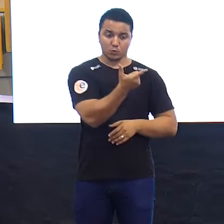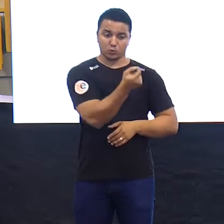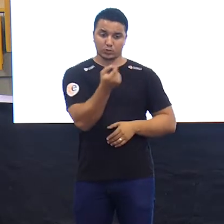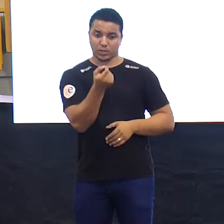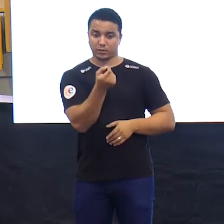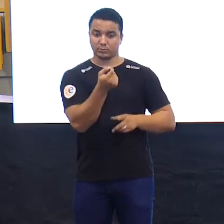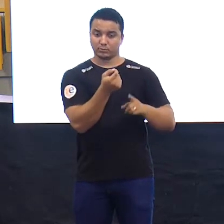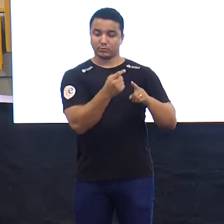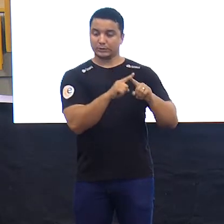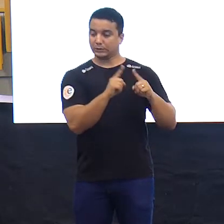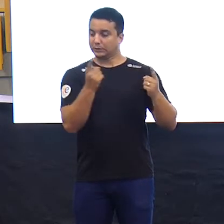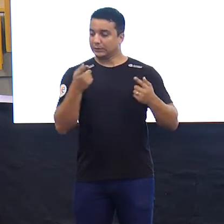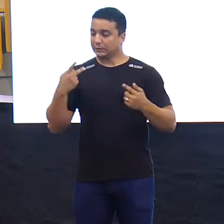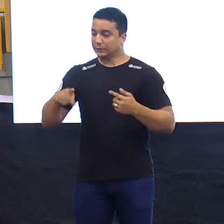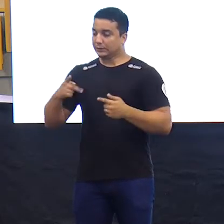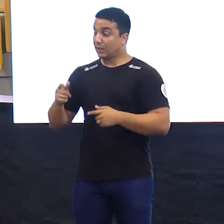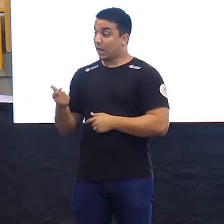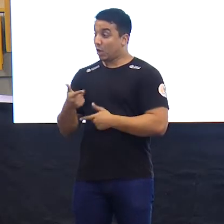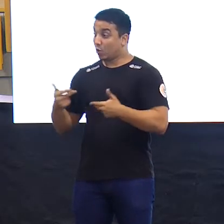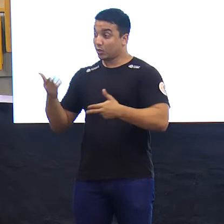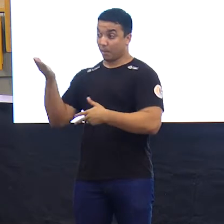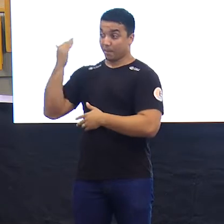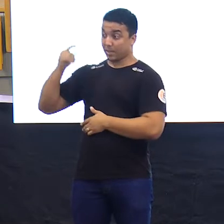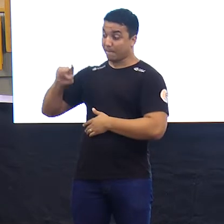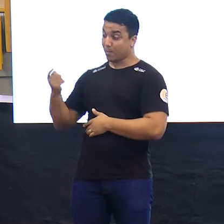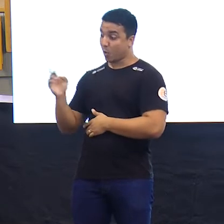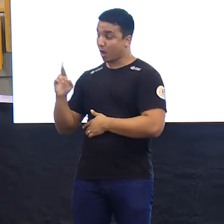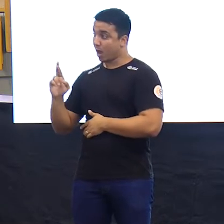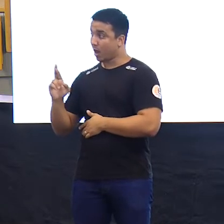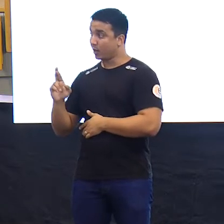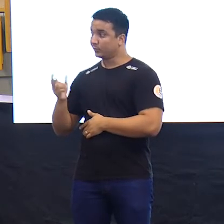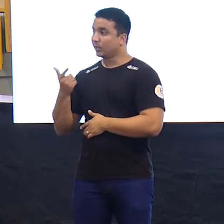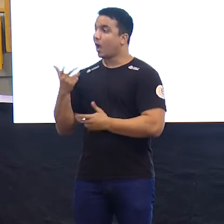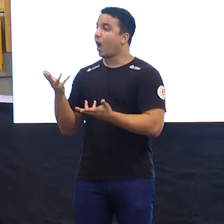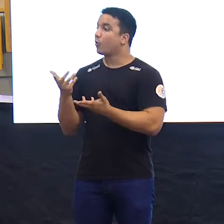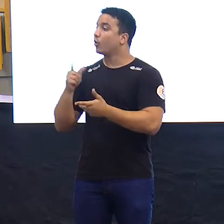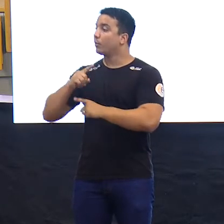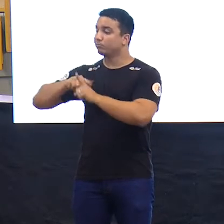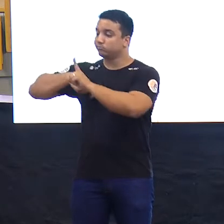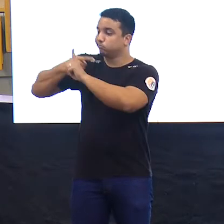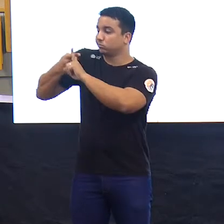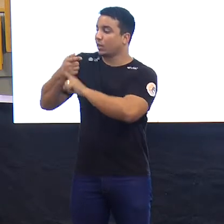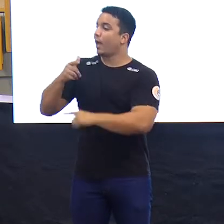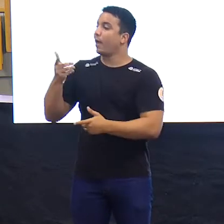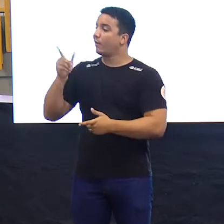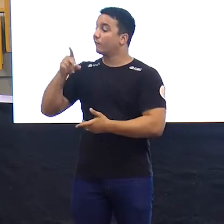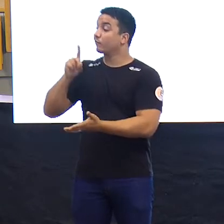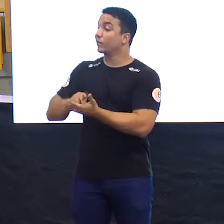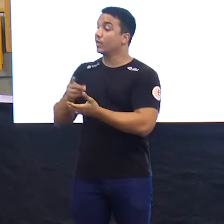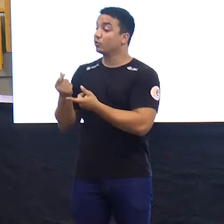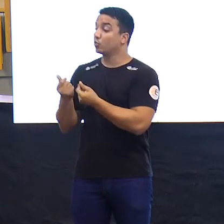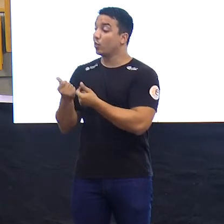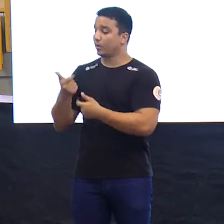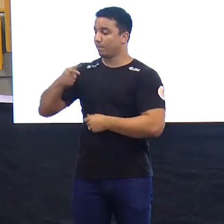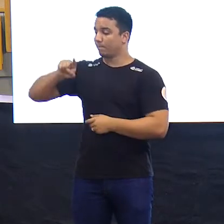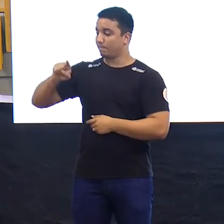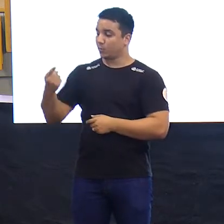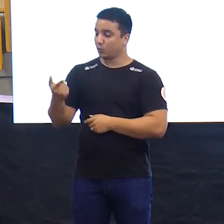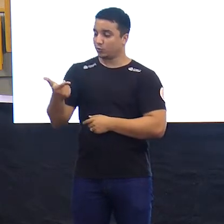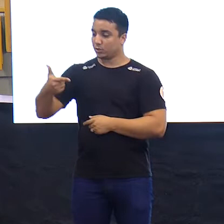Mas acontece que as coisas que ele comprava agora são 1.250. Então ele acaba